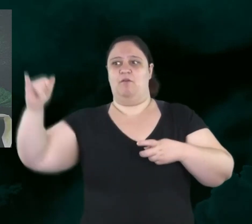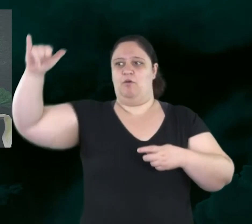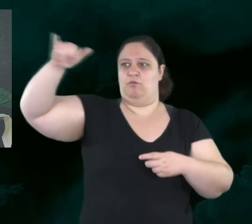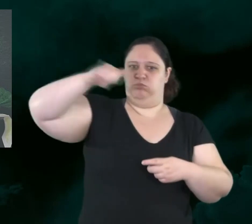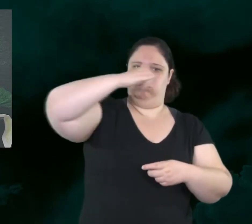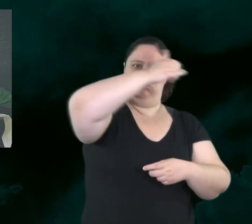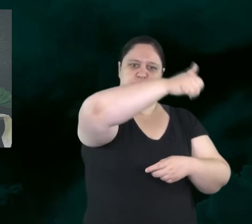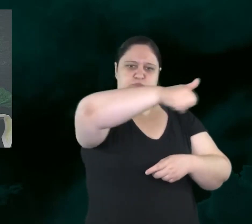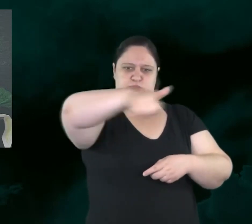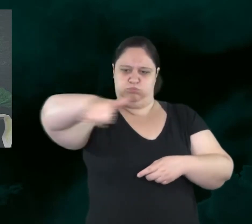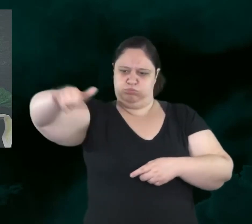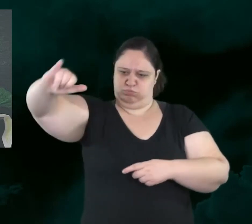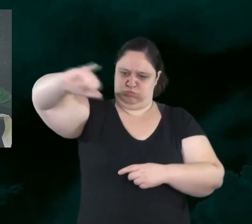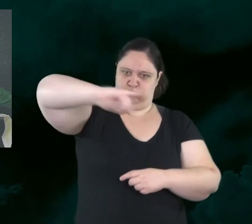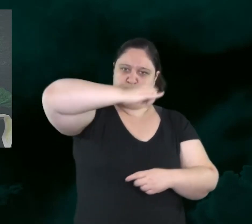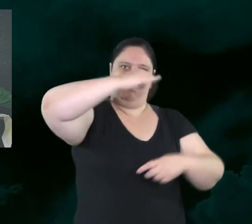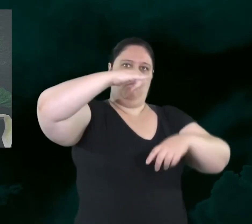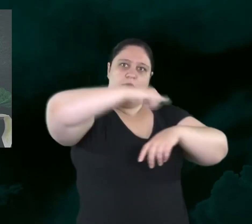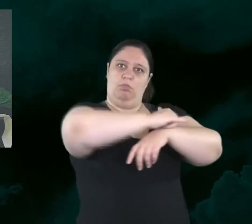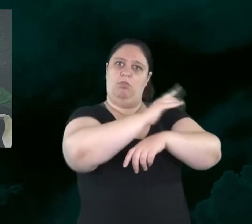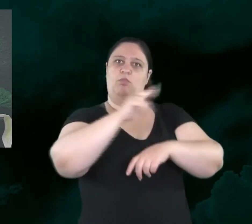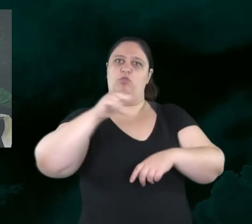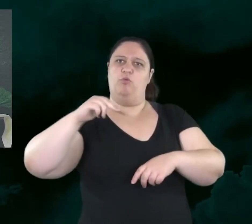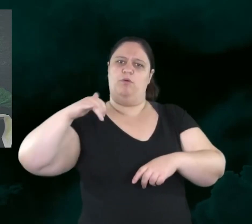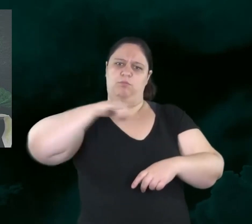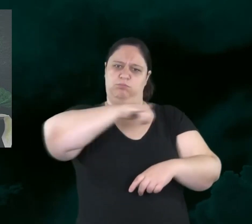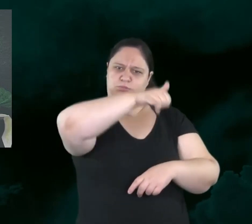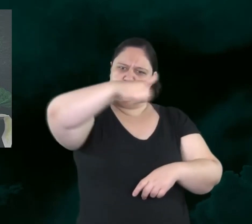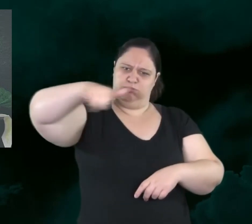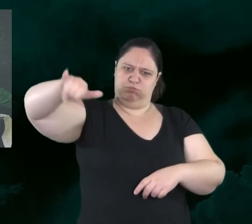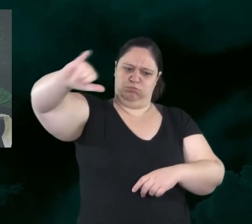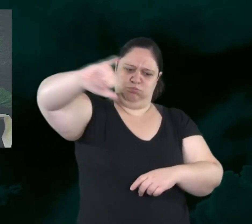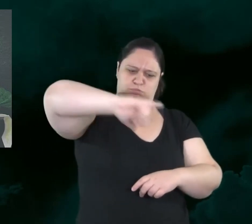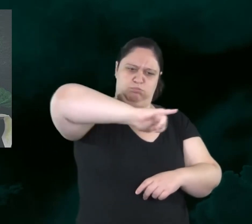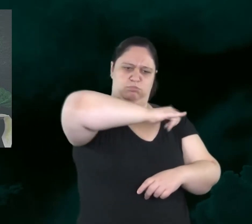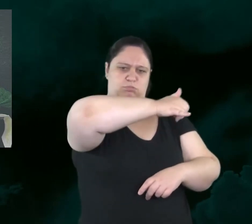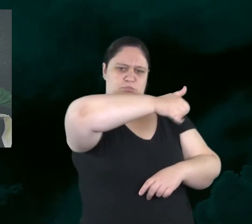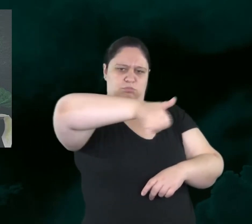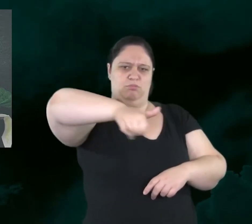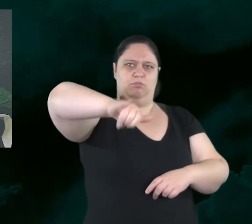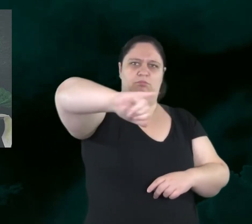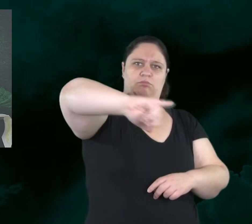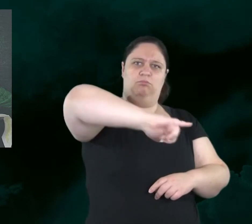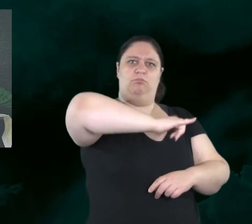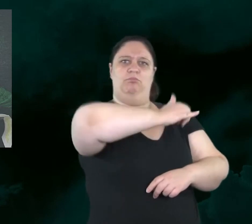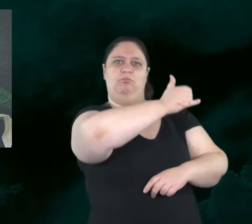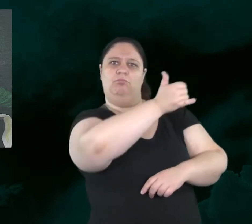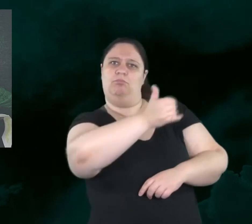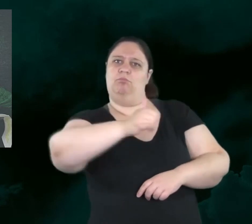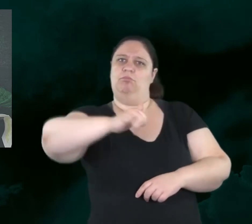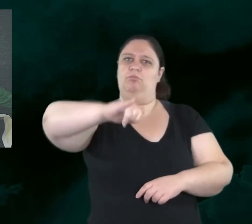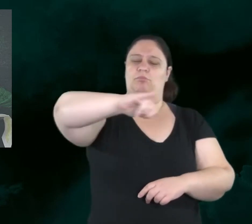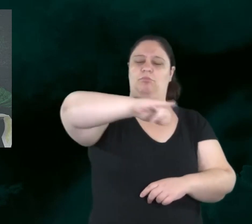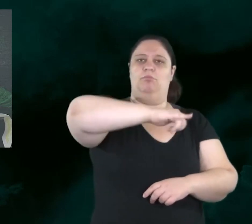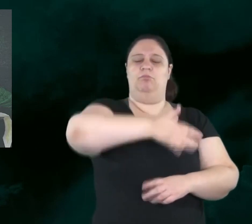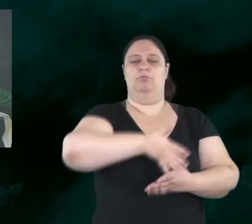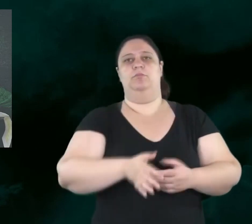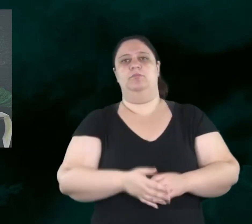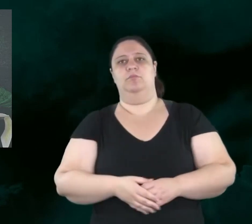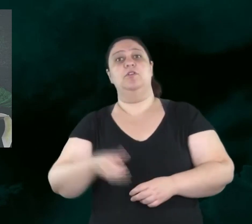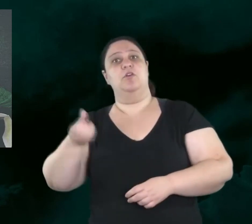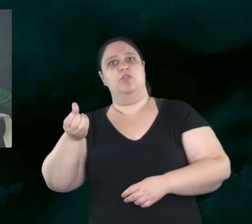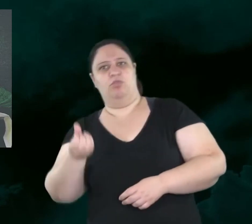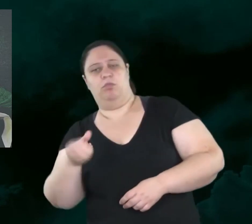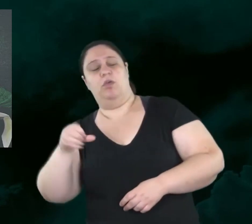não chegava, dando voltas. Isso já era 9 horas, né, 10 horas, tal, aí por diante. Então foi